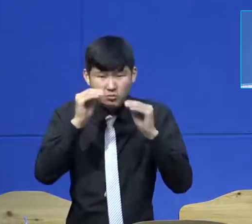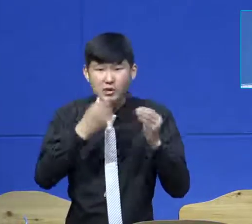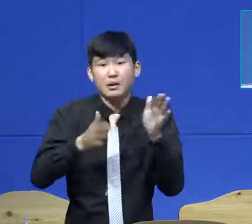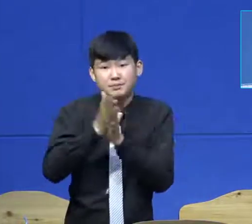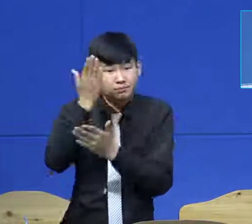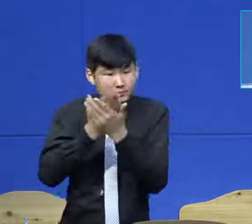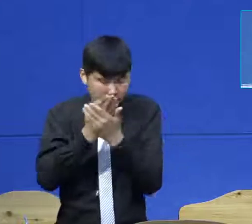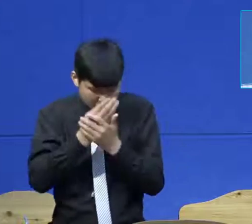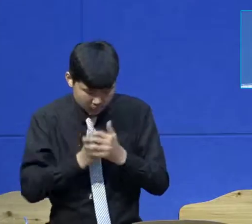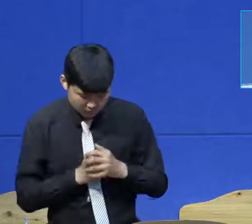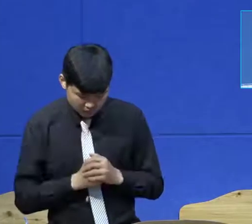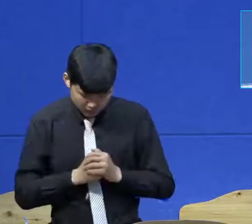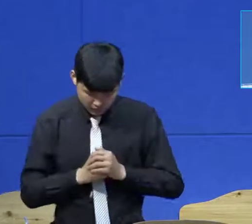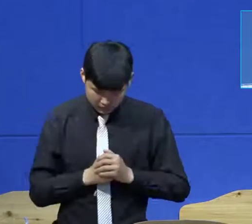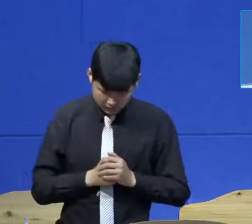Хамтаа залбирцгаая.